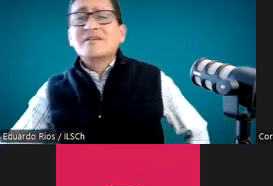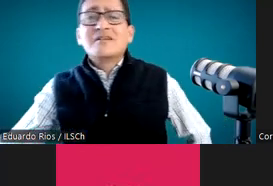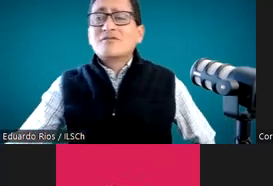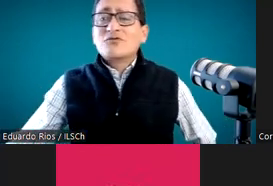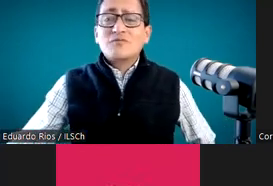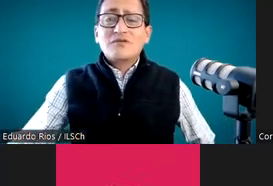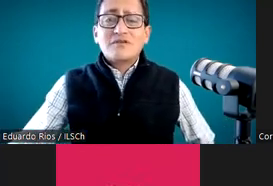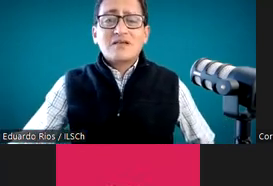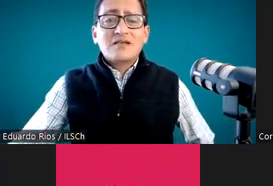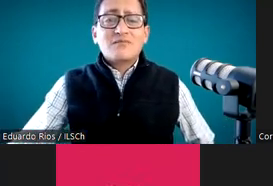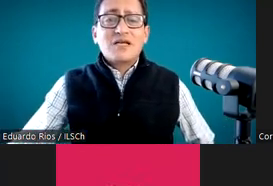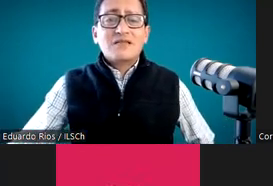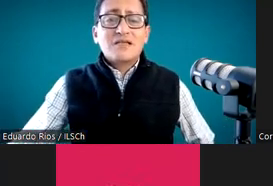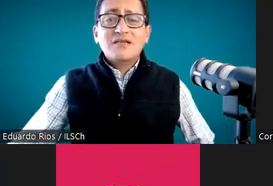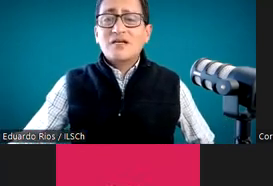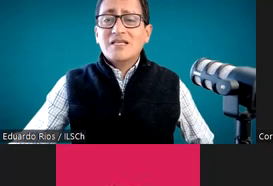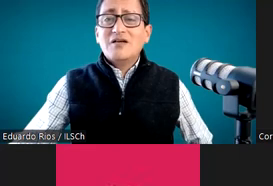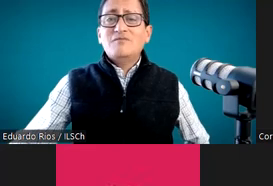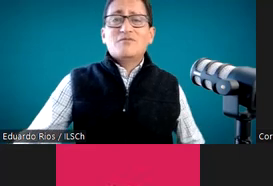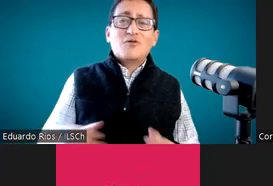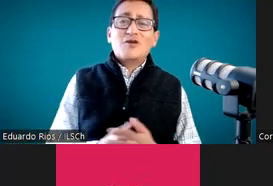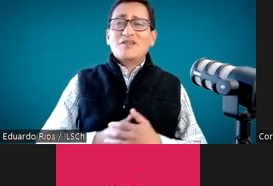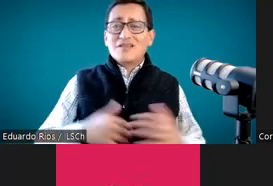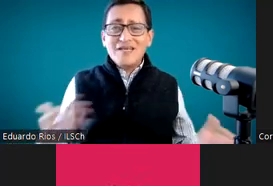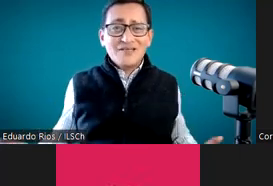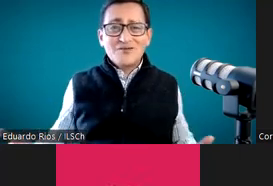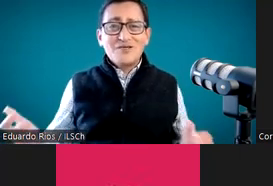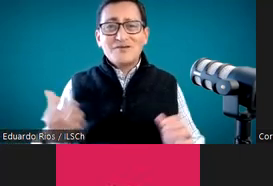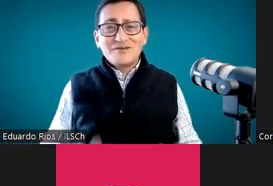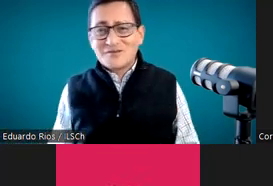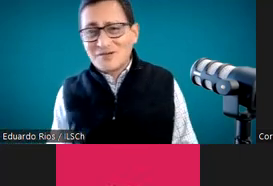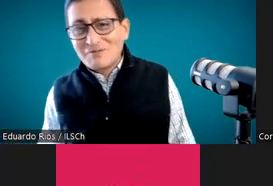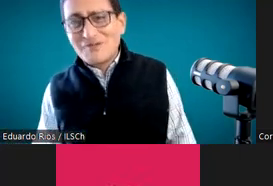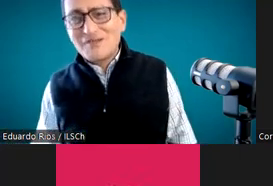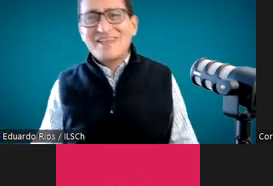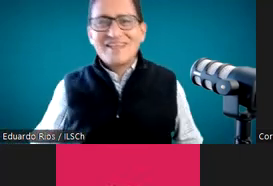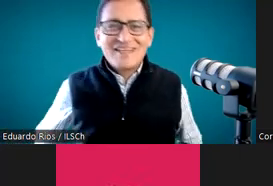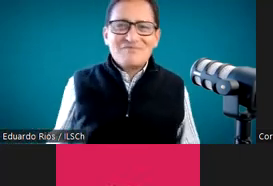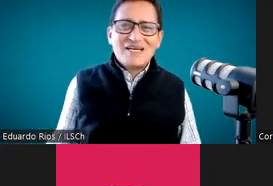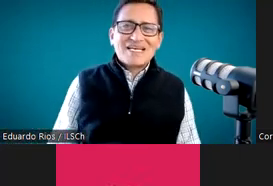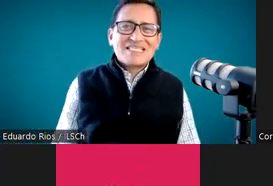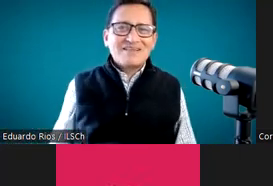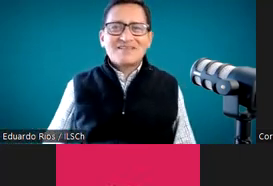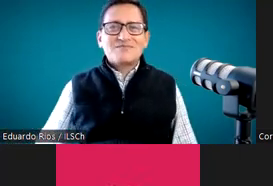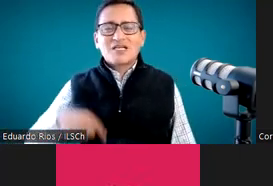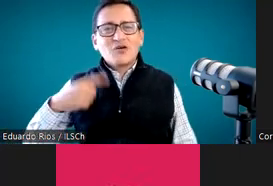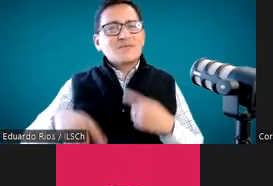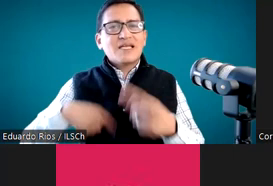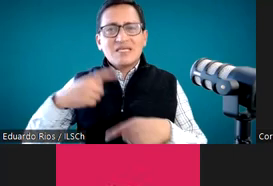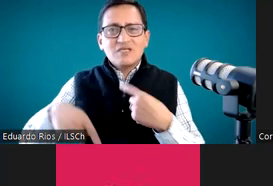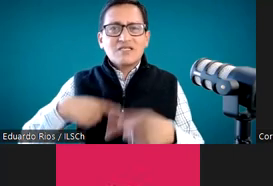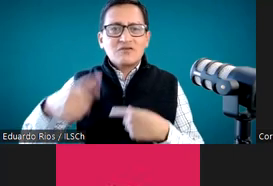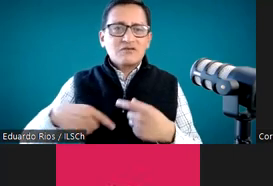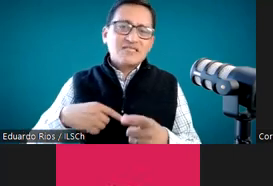son? Tuvimos 23 conectados, por lo menos 23 nuevos suscriptores ahí para que reciban, porque toda la